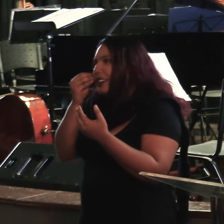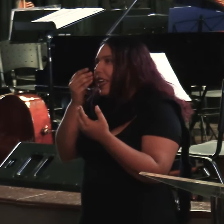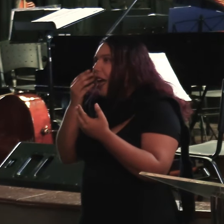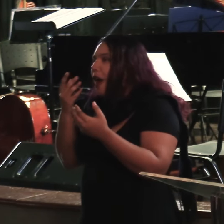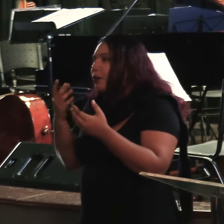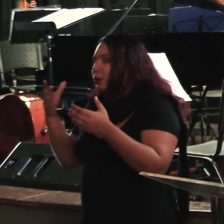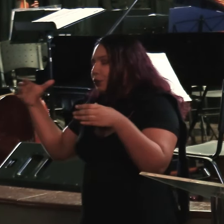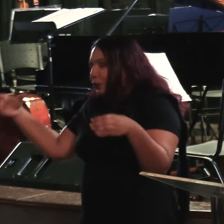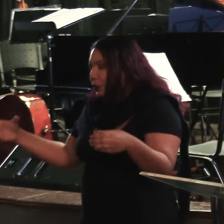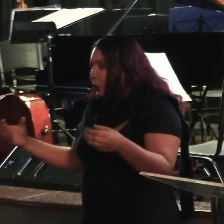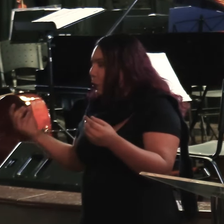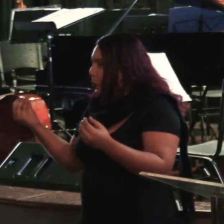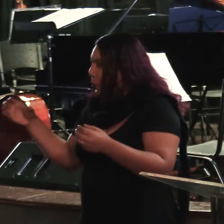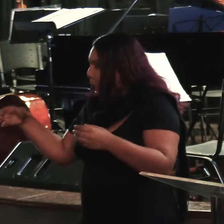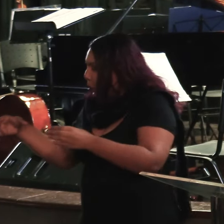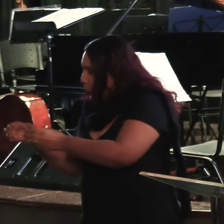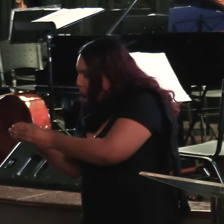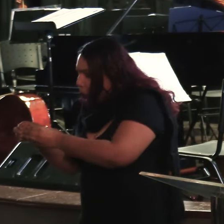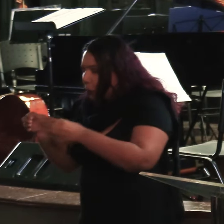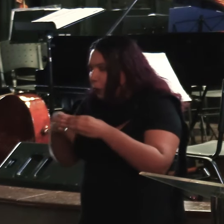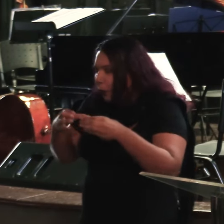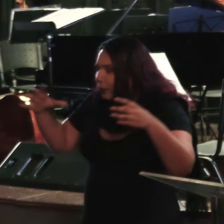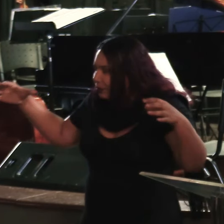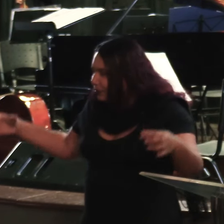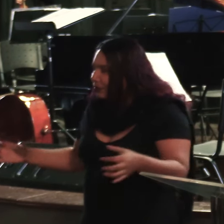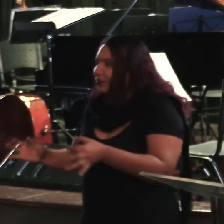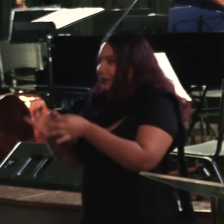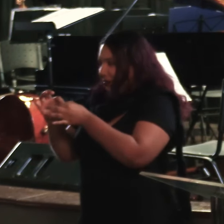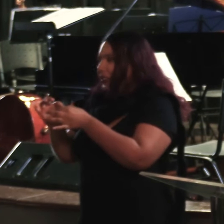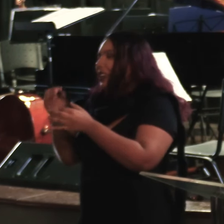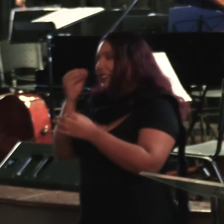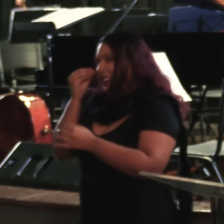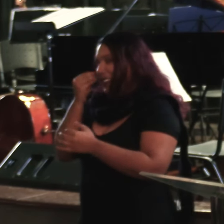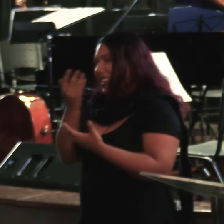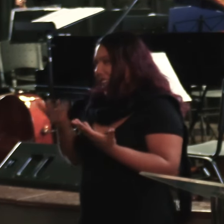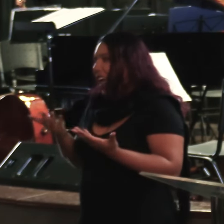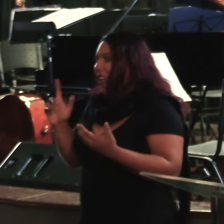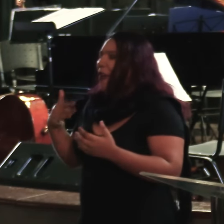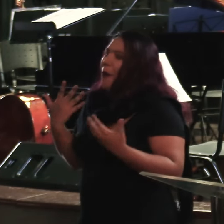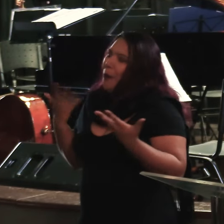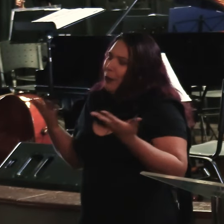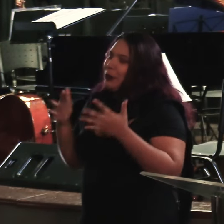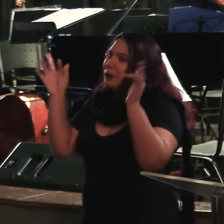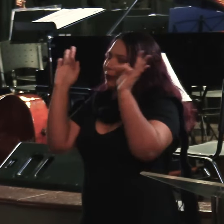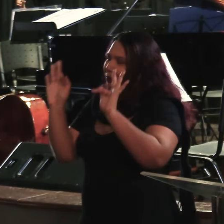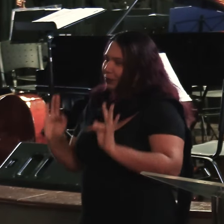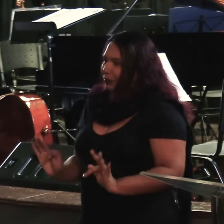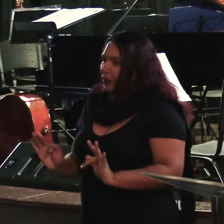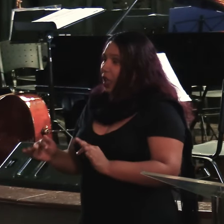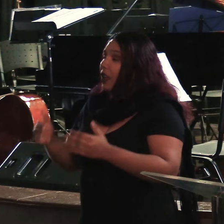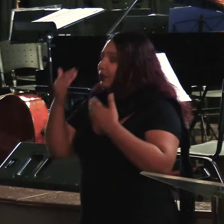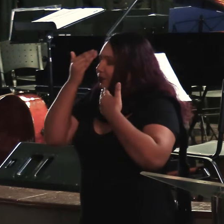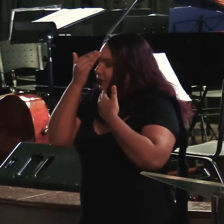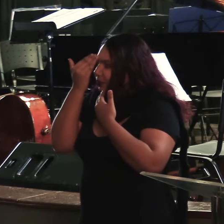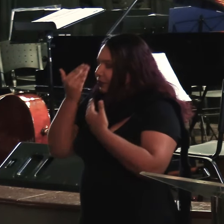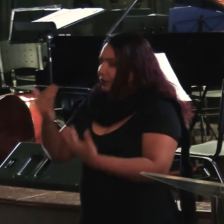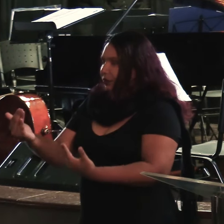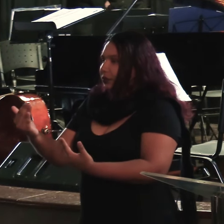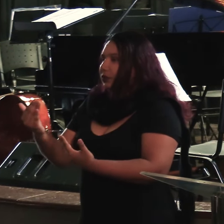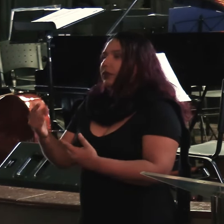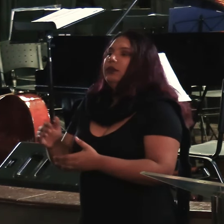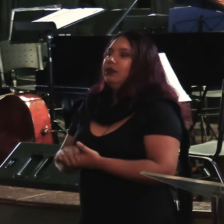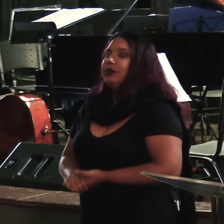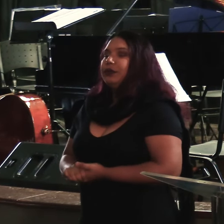da orquestra e com o trabalho que estamos sendo apresentado hoje. Então, eu estou muito feliz, agradecido